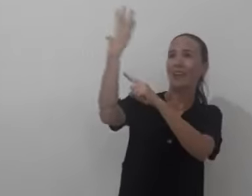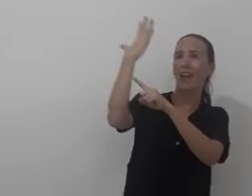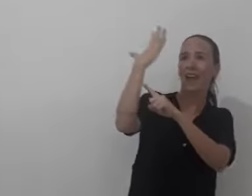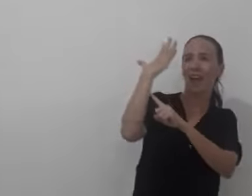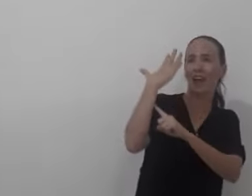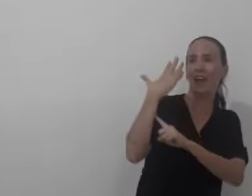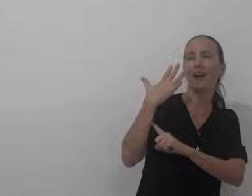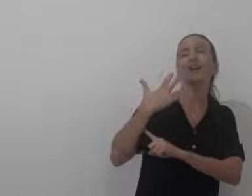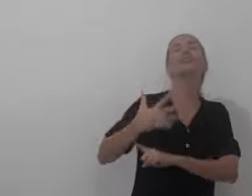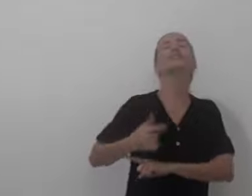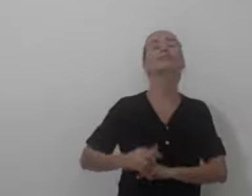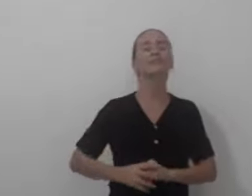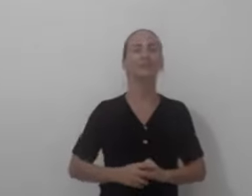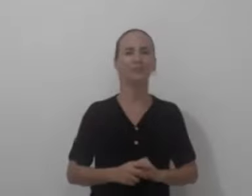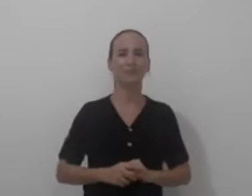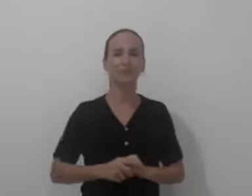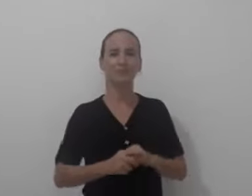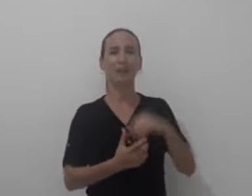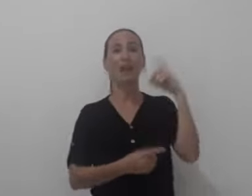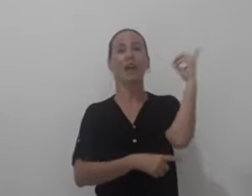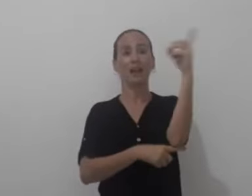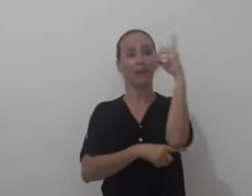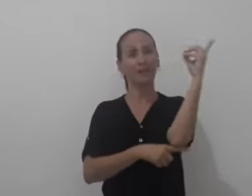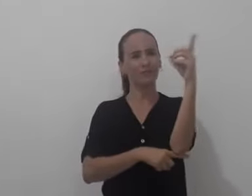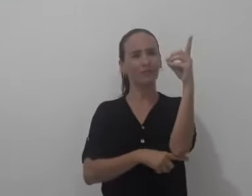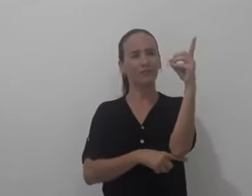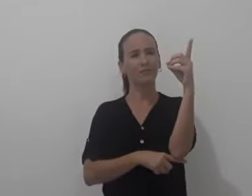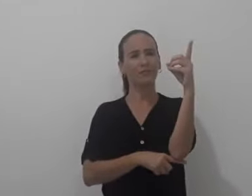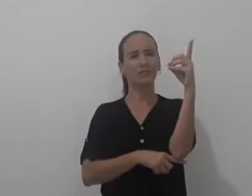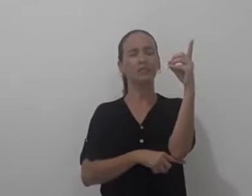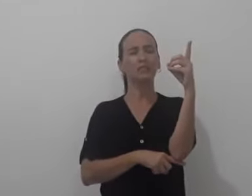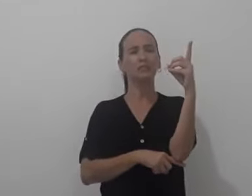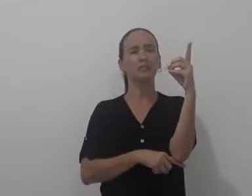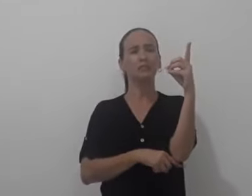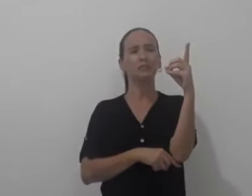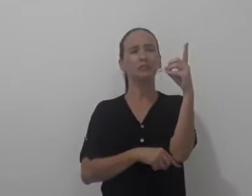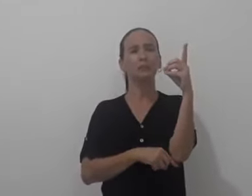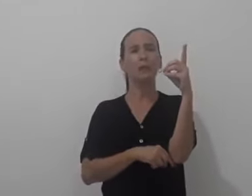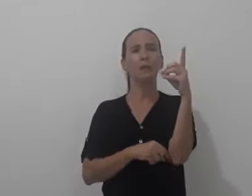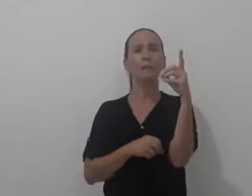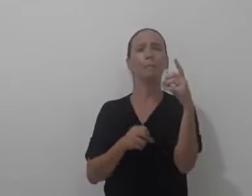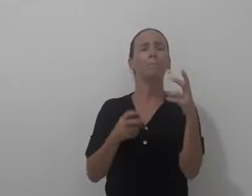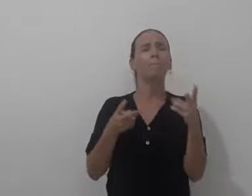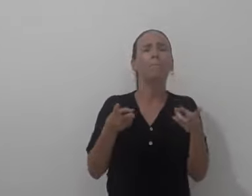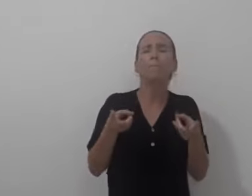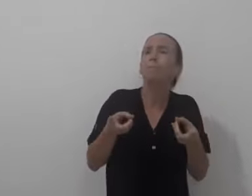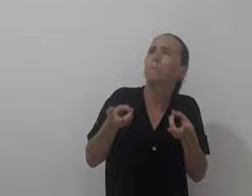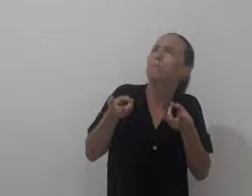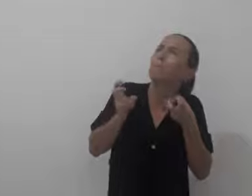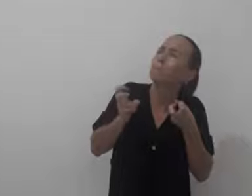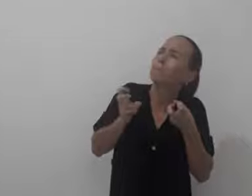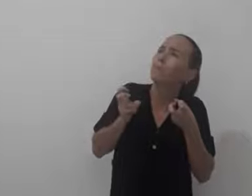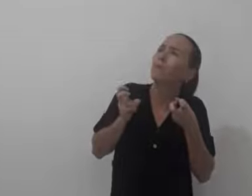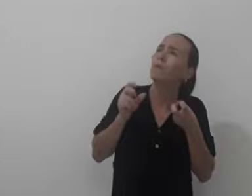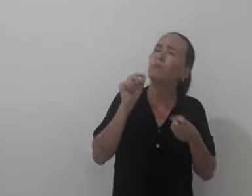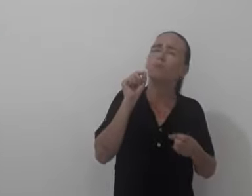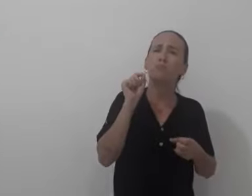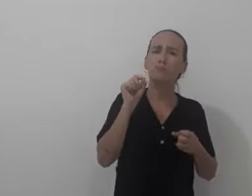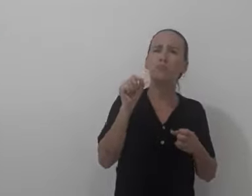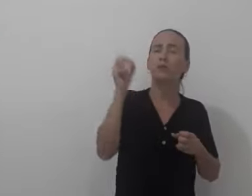e compreende que o que Deus quer não é sacrifícios. O que Deus quer é obediência.